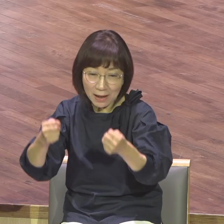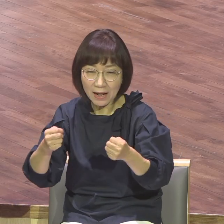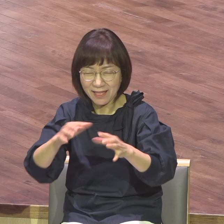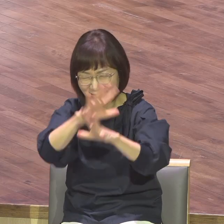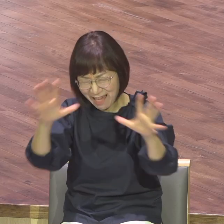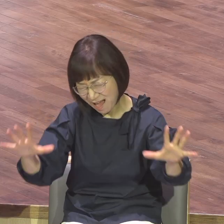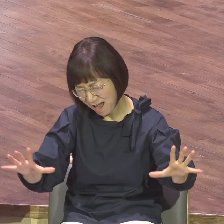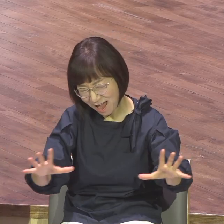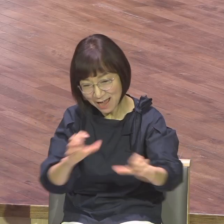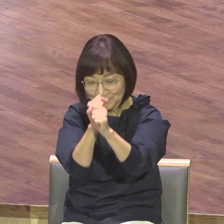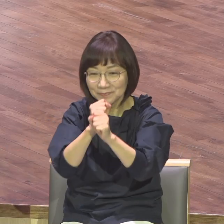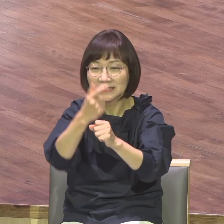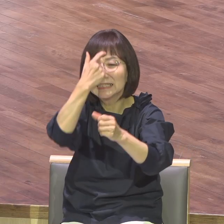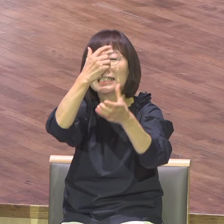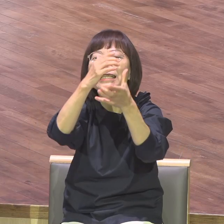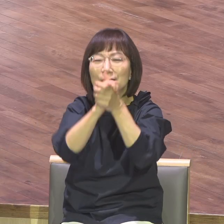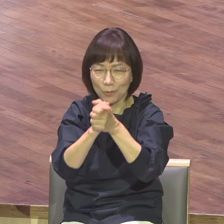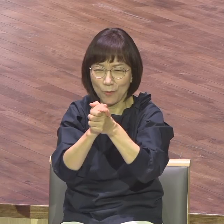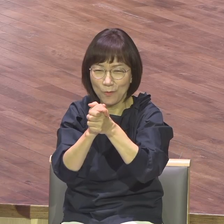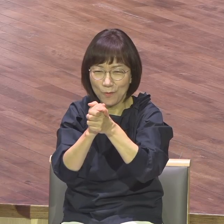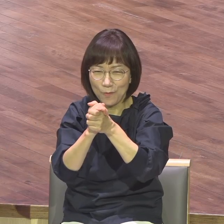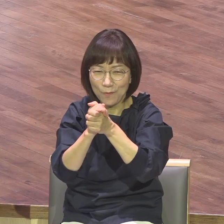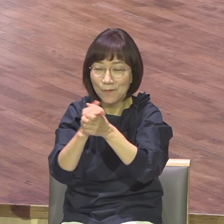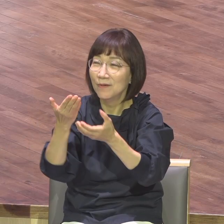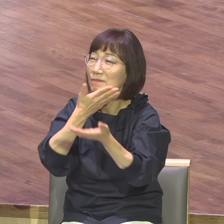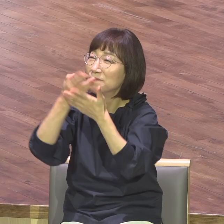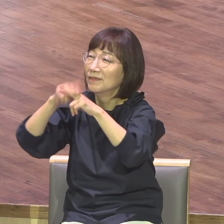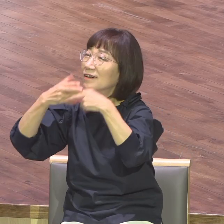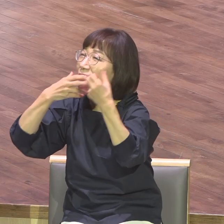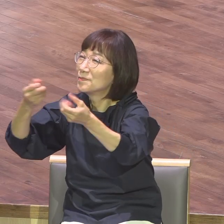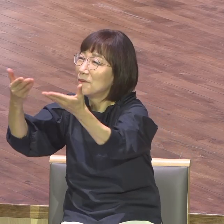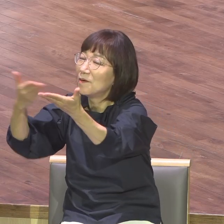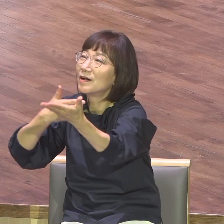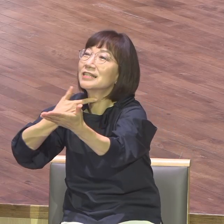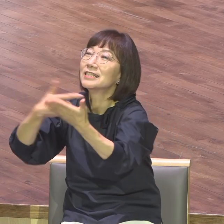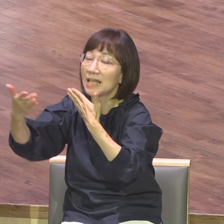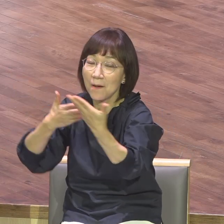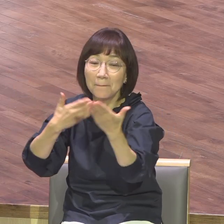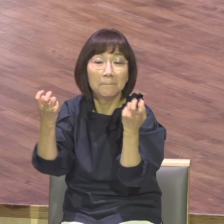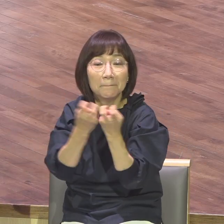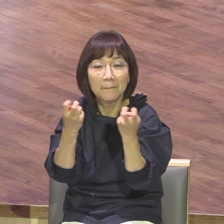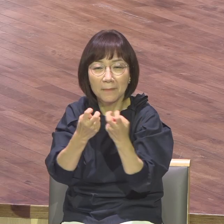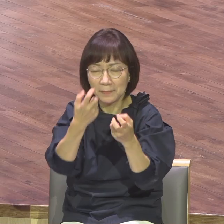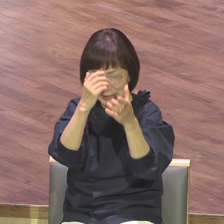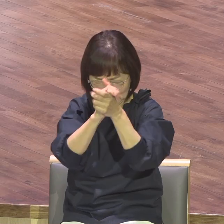하나님이 주시는 보호자의 축복을 체험하고 누릴 수가 있다.